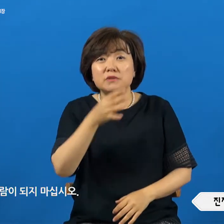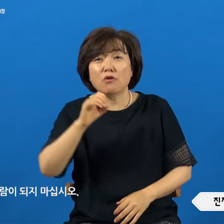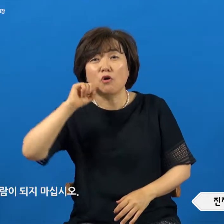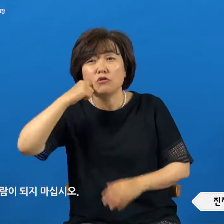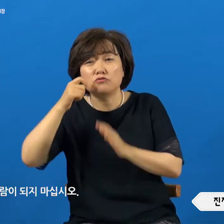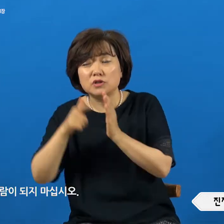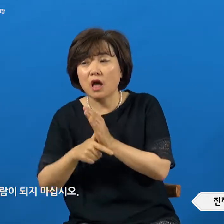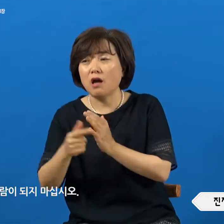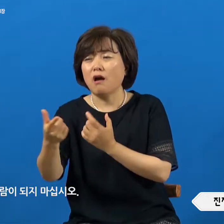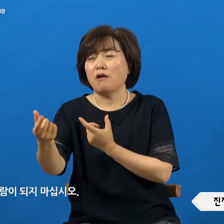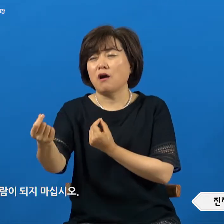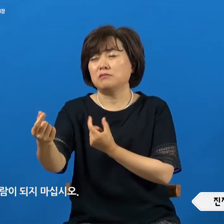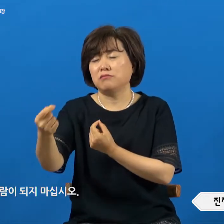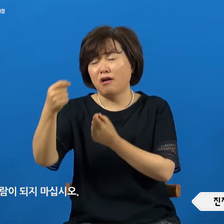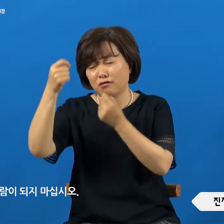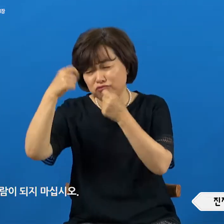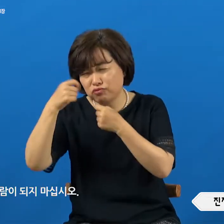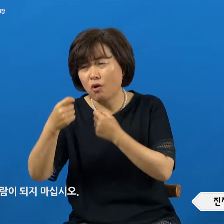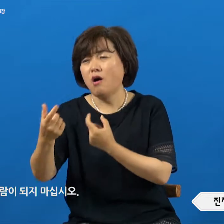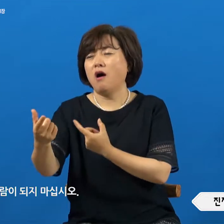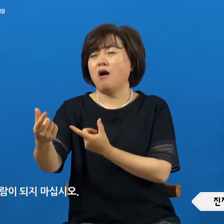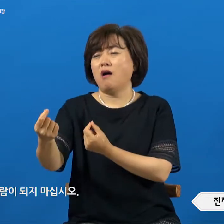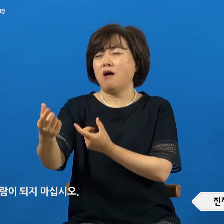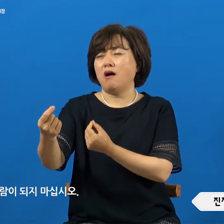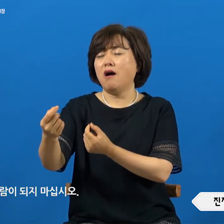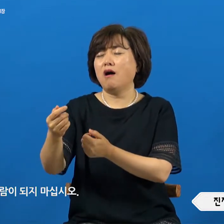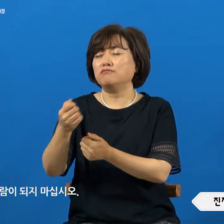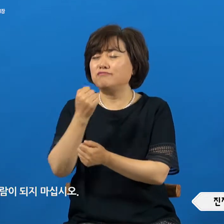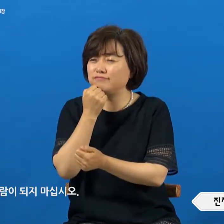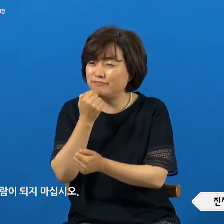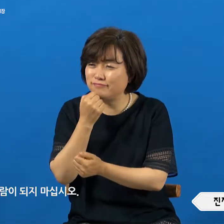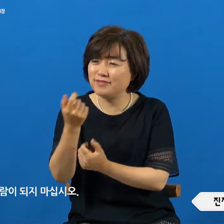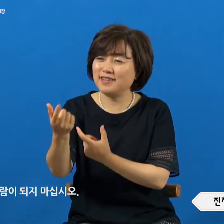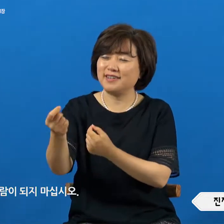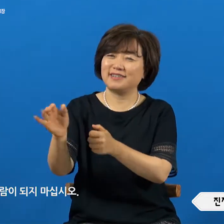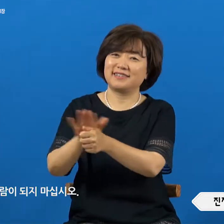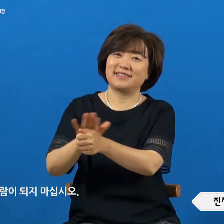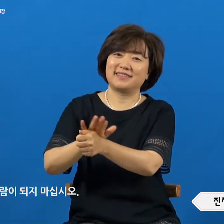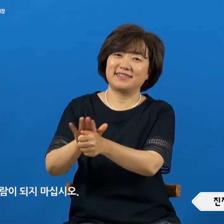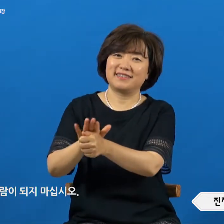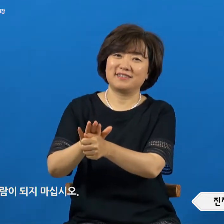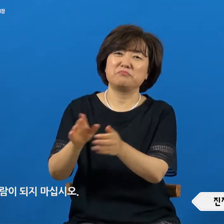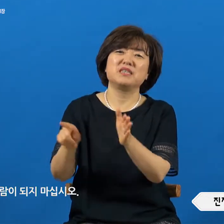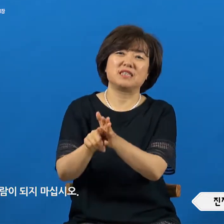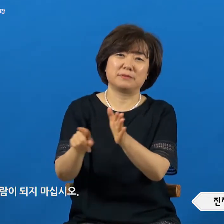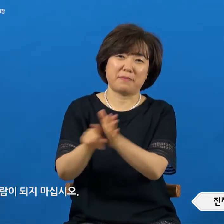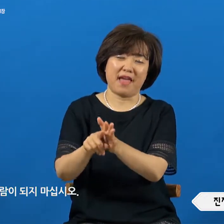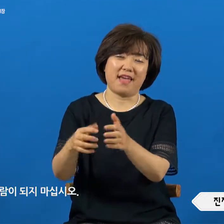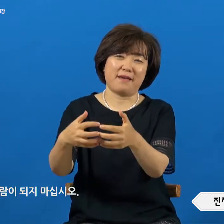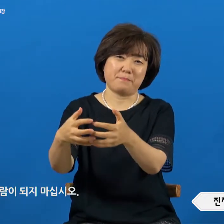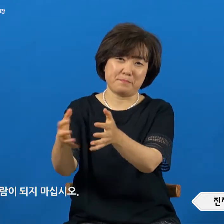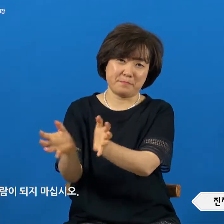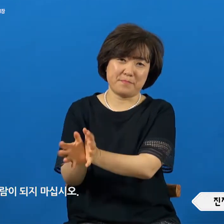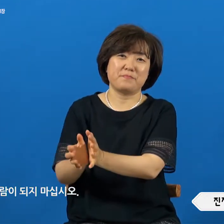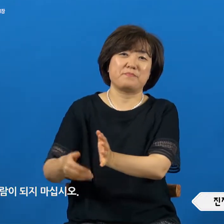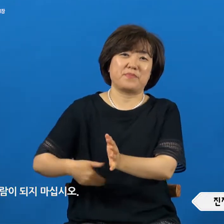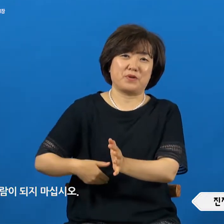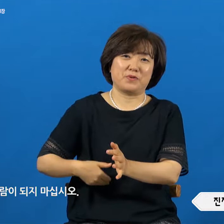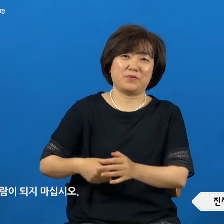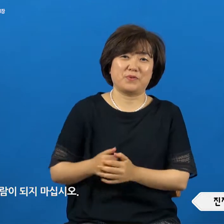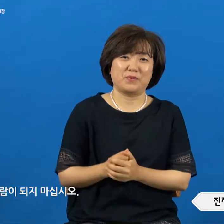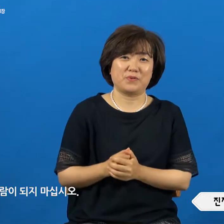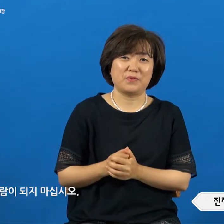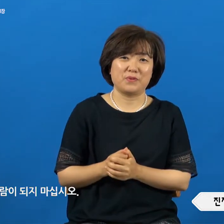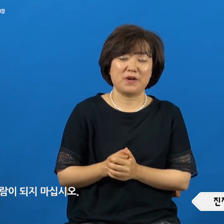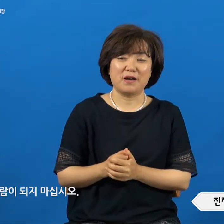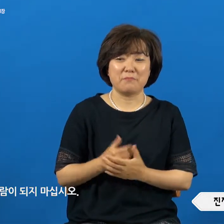함께 울고 함께 웃을 수 있는 믿음의 공동체가 우리 가운데 필요하지 않습니까? 다가갈 수 있는